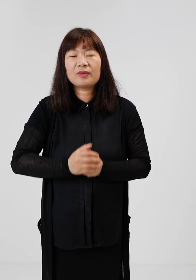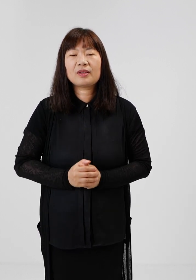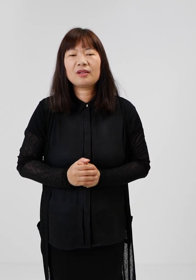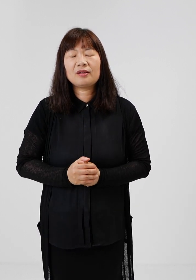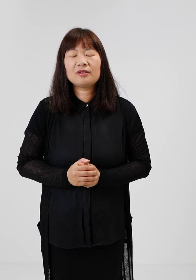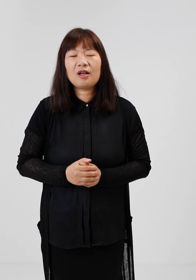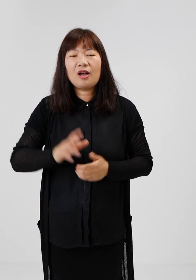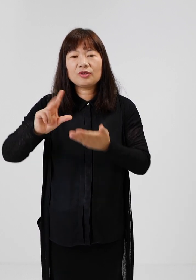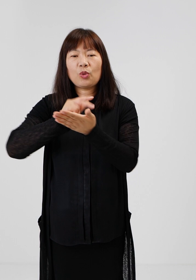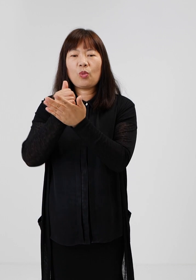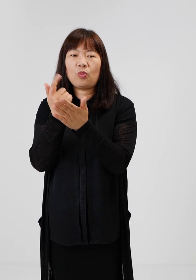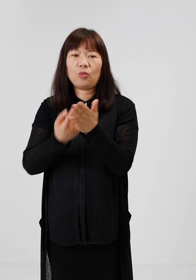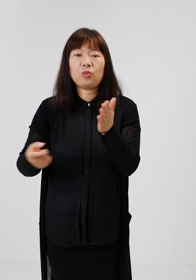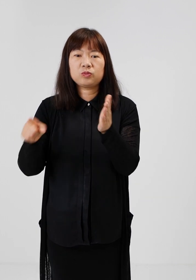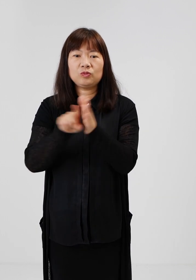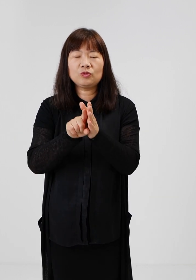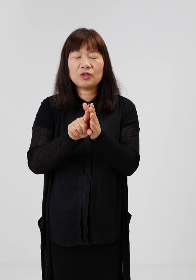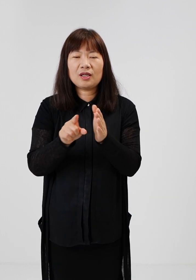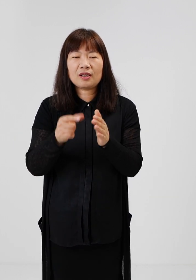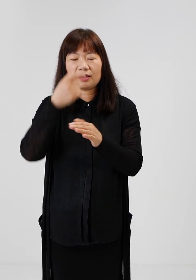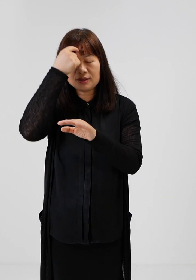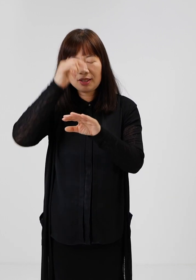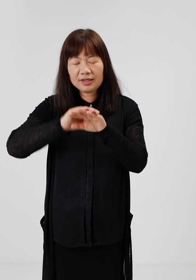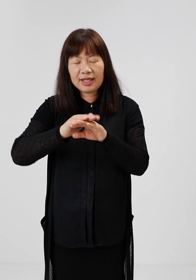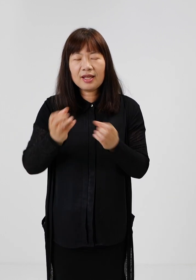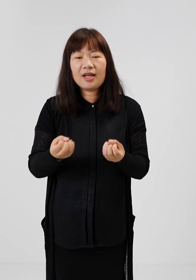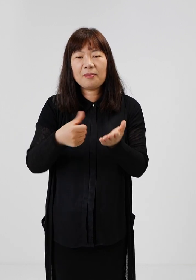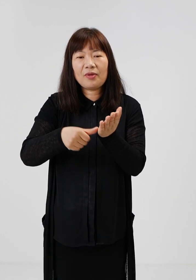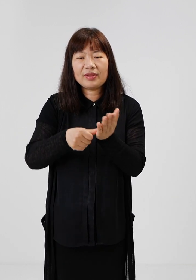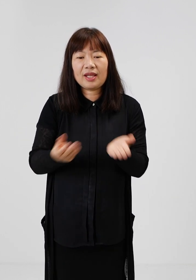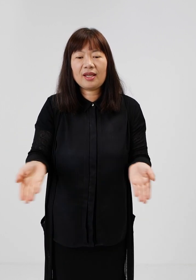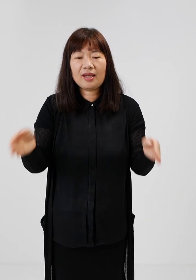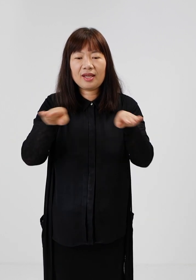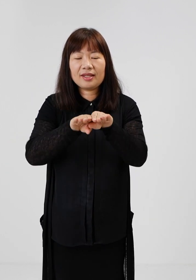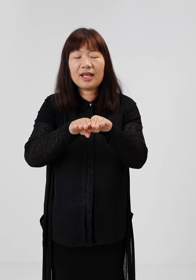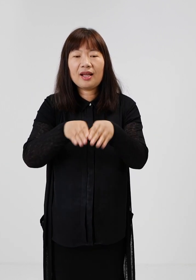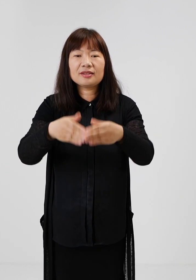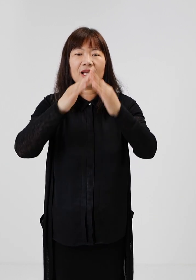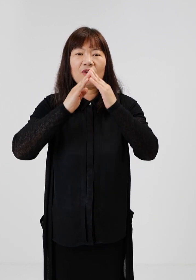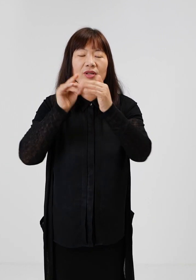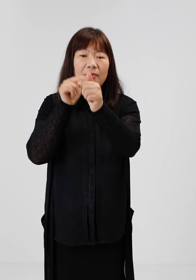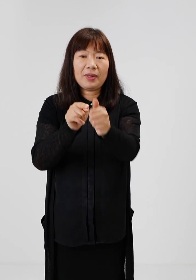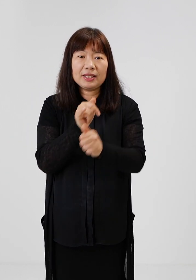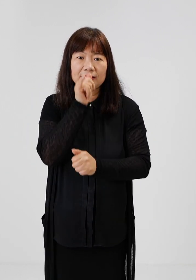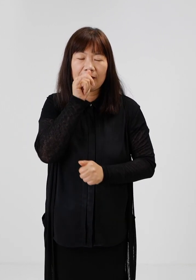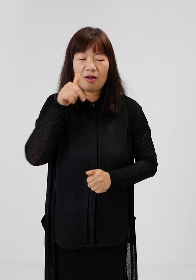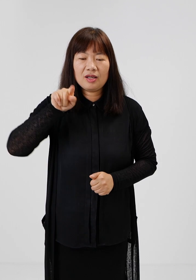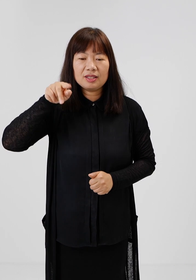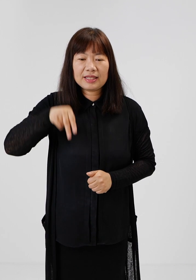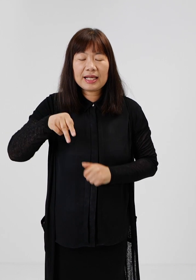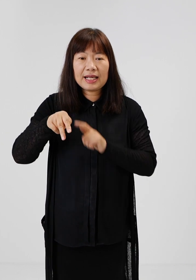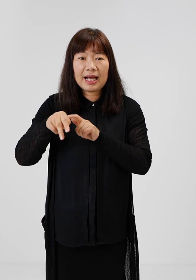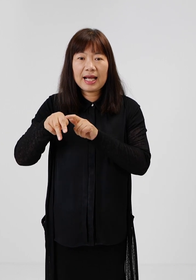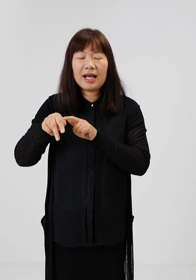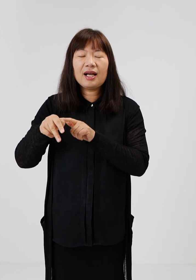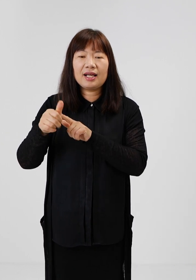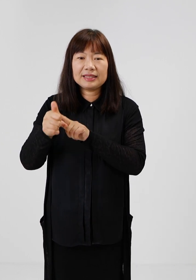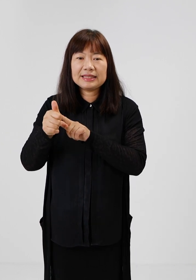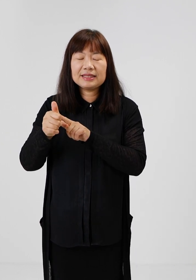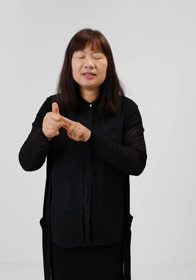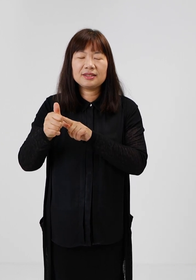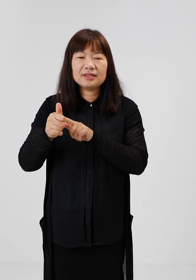타작마당에서 여호와를 위하여 제단을 쌓으라 하신지라. 이에 갓이 여호와의 이름으로 이런